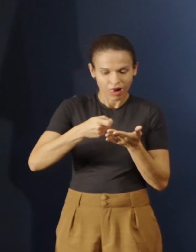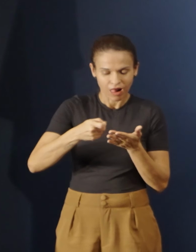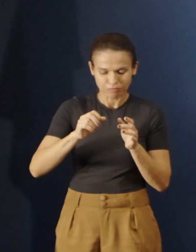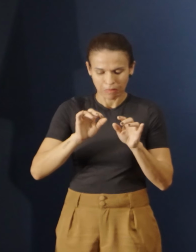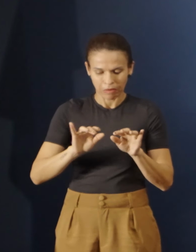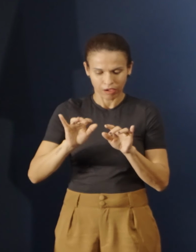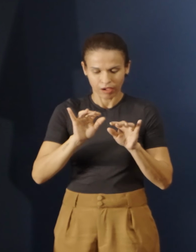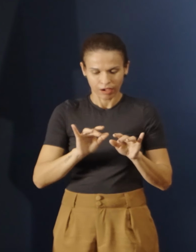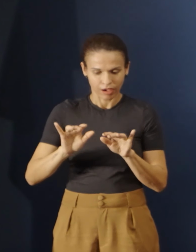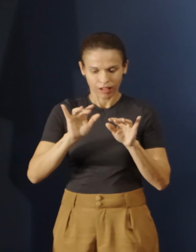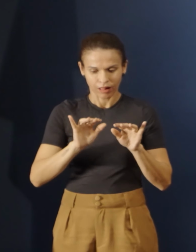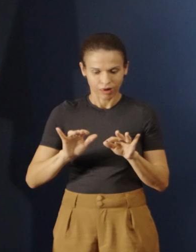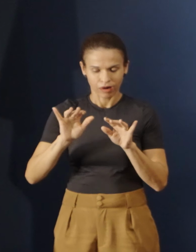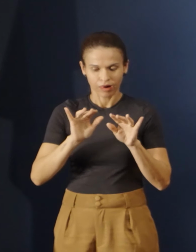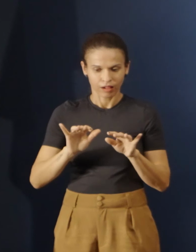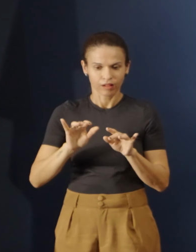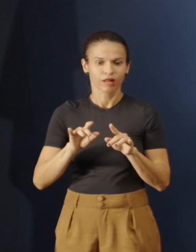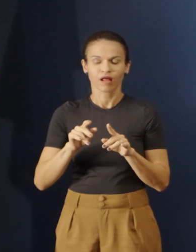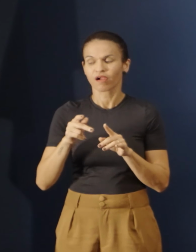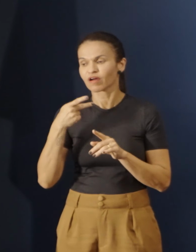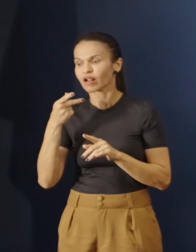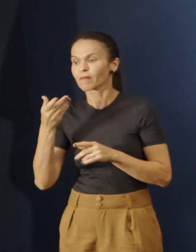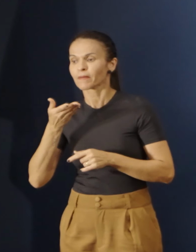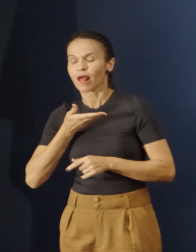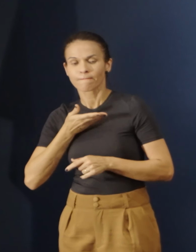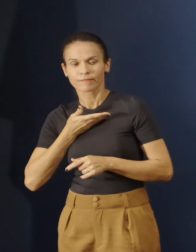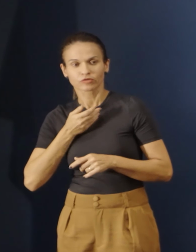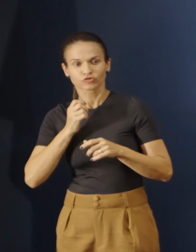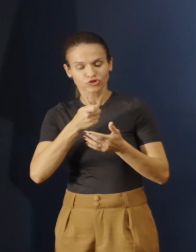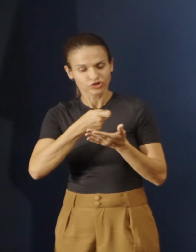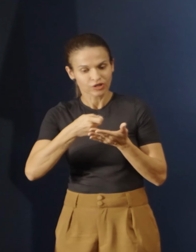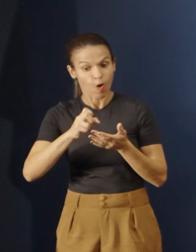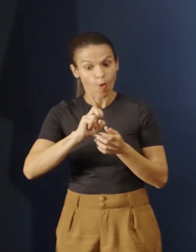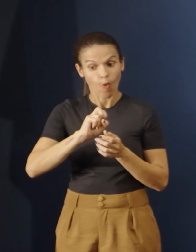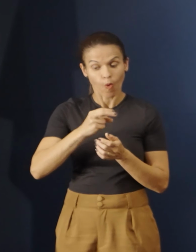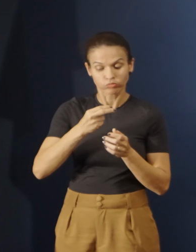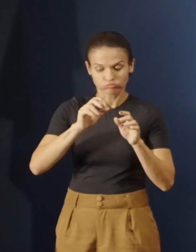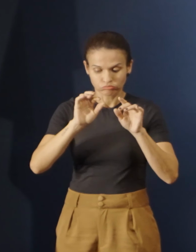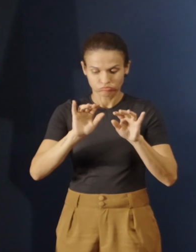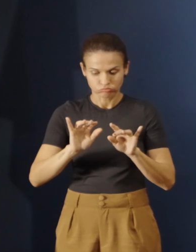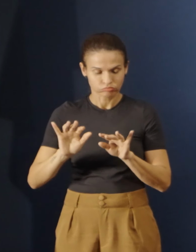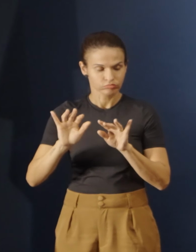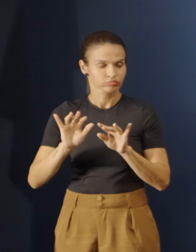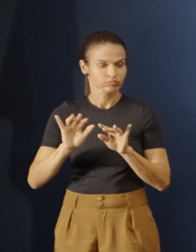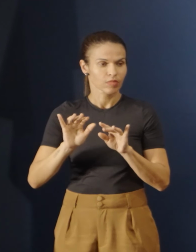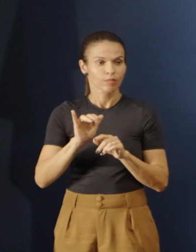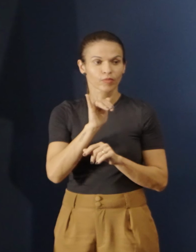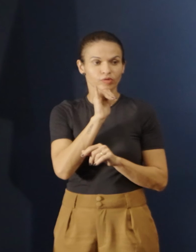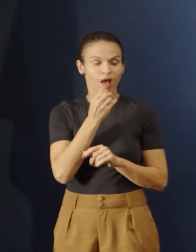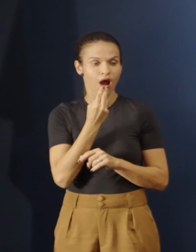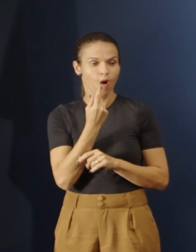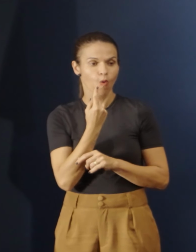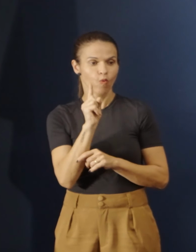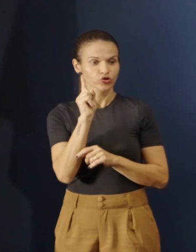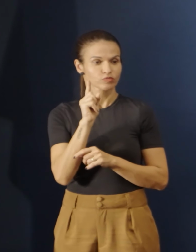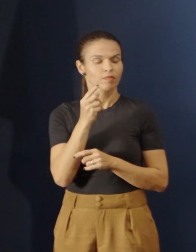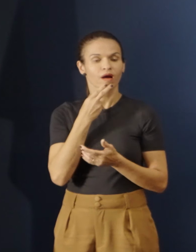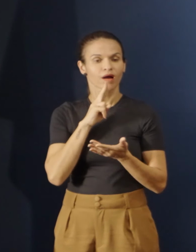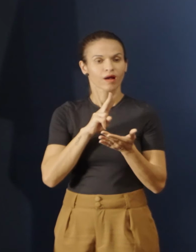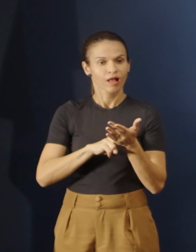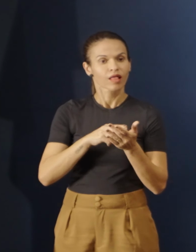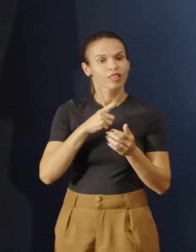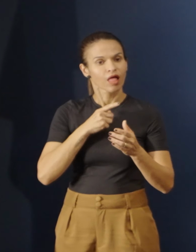a máquina, ou ditava para amigos dela que ou escreviam ou datilografavam. Mas, por exemplo, a última carta que nós temos no arquivo